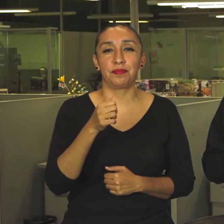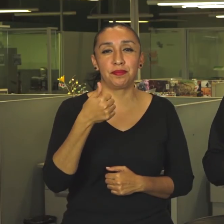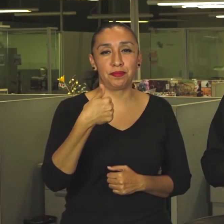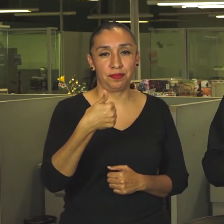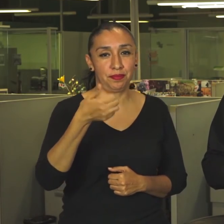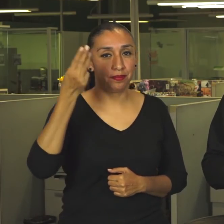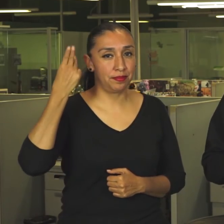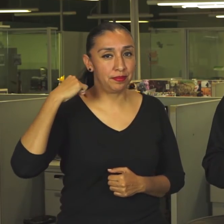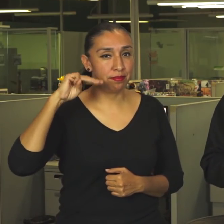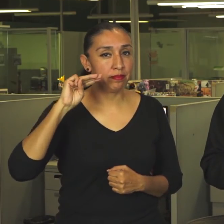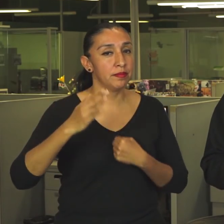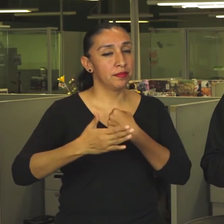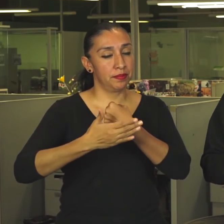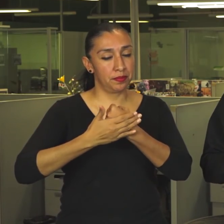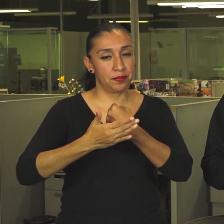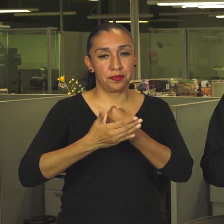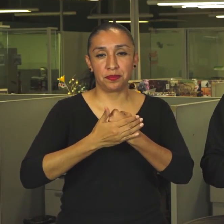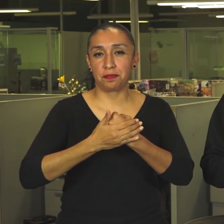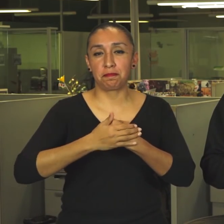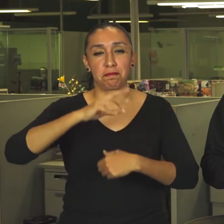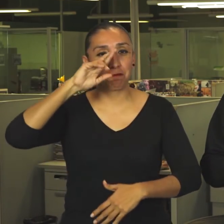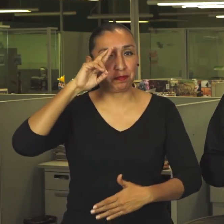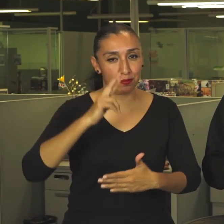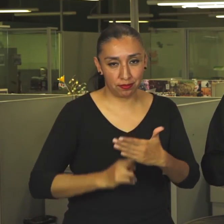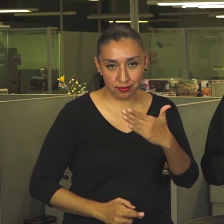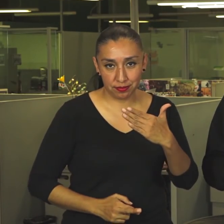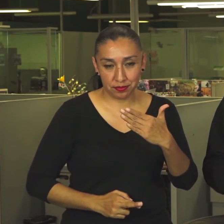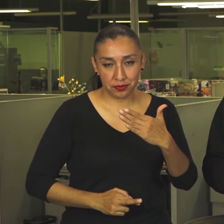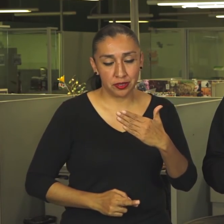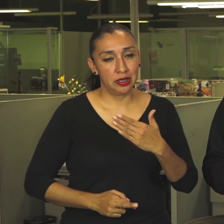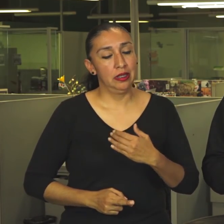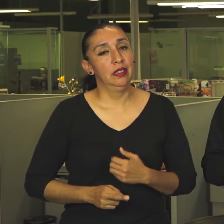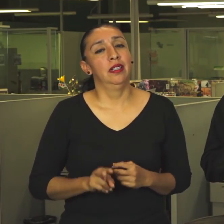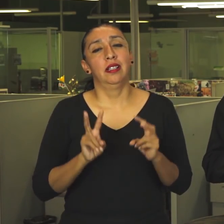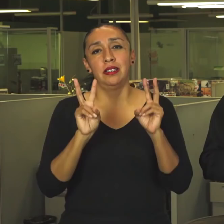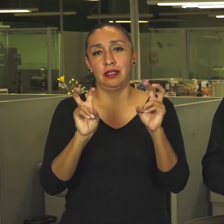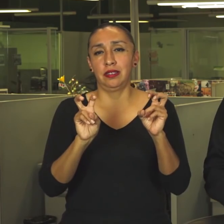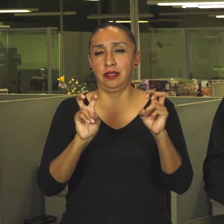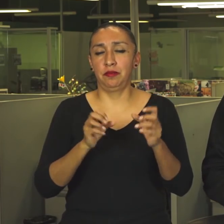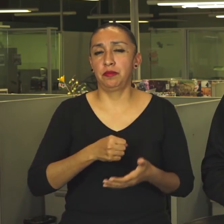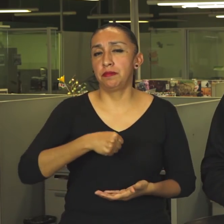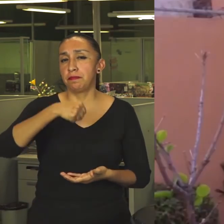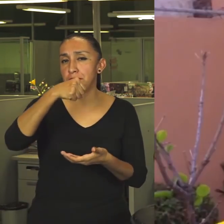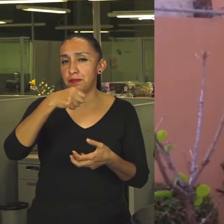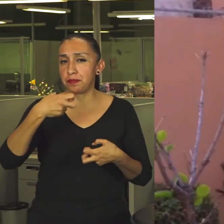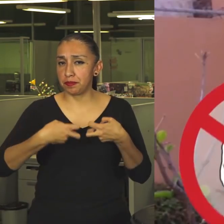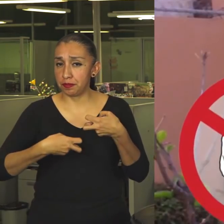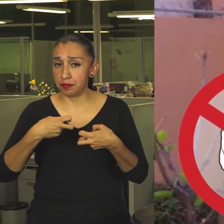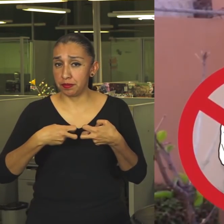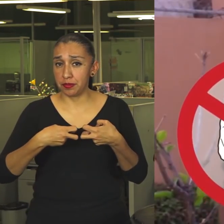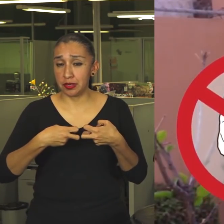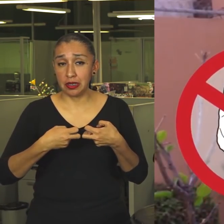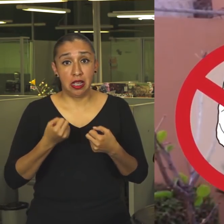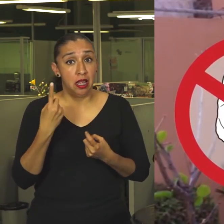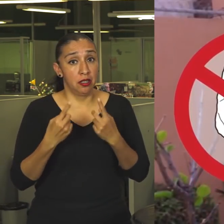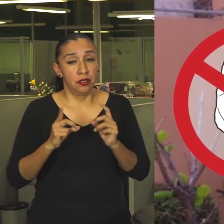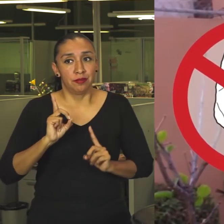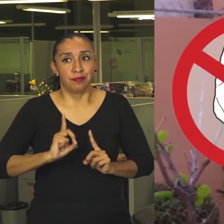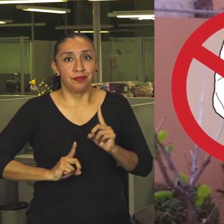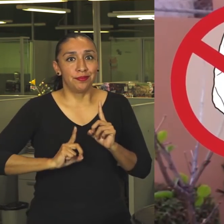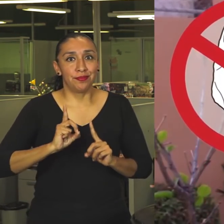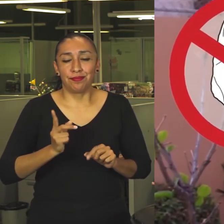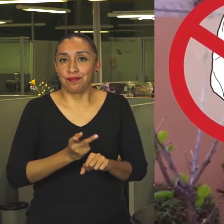muchas dudas han surgido en torno a este caso de las bolsas de plástico que es lo que sucede a partir del 6 de marzo